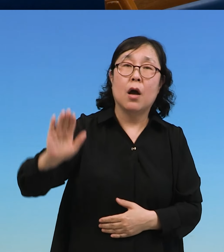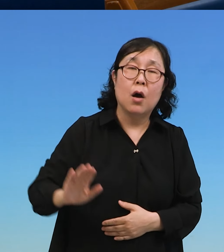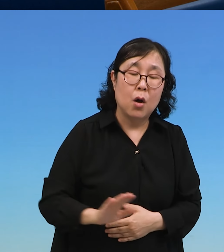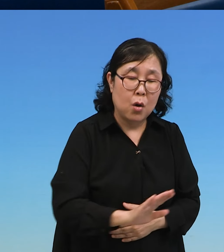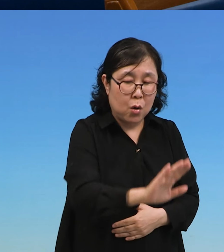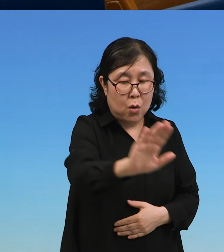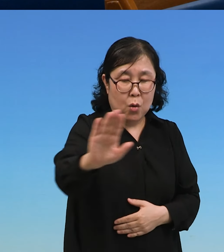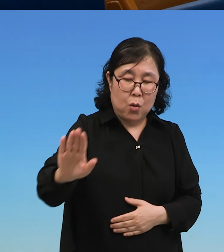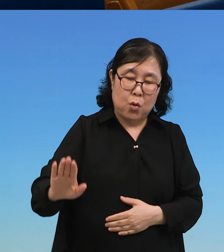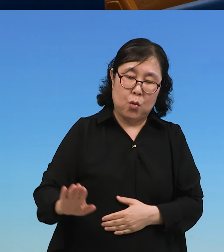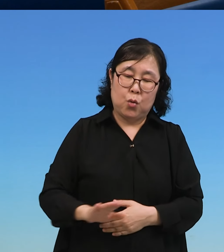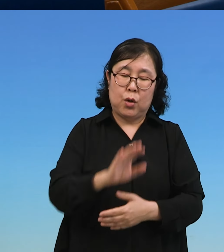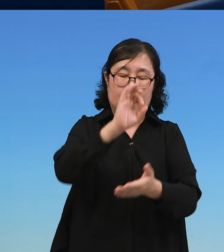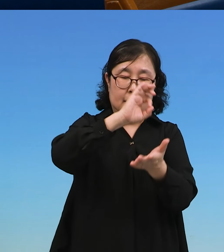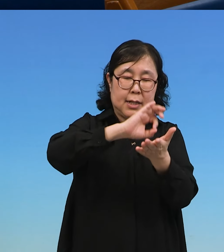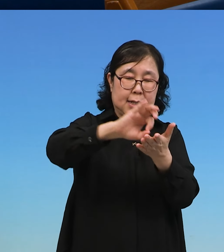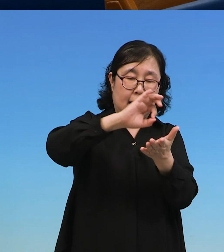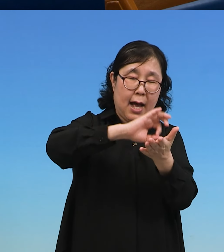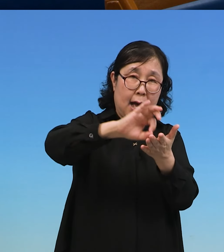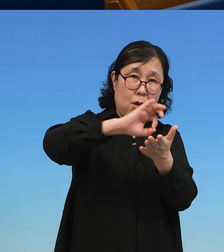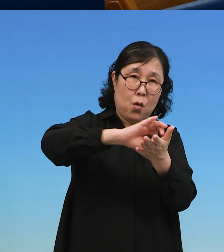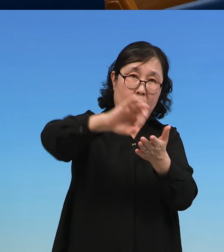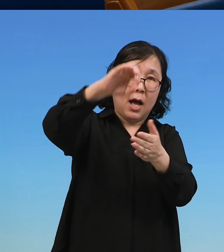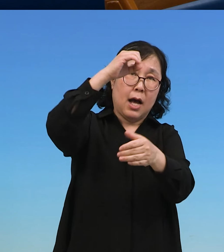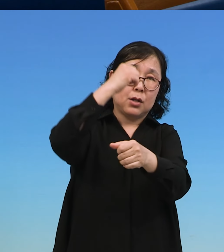우릴 사용하소서.